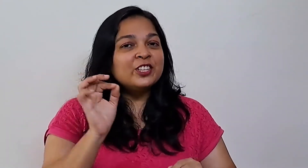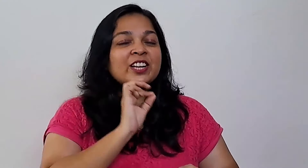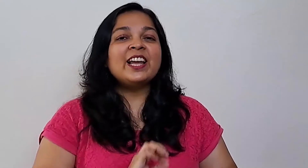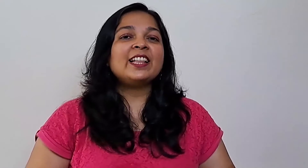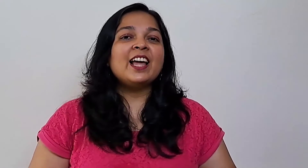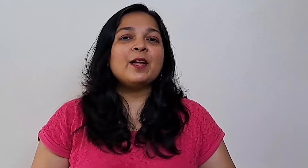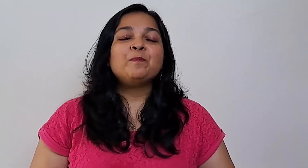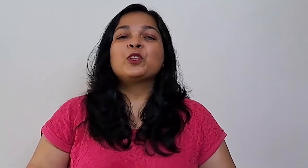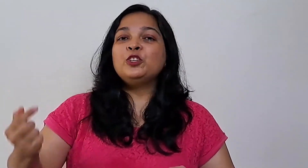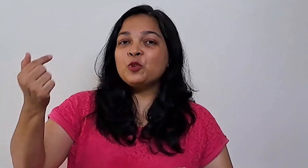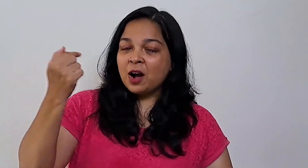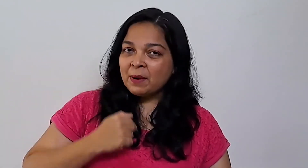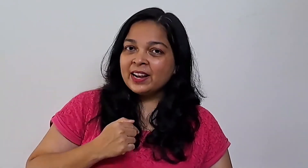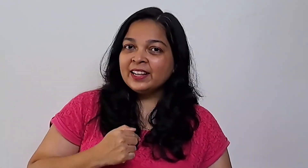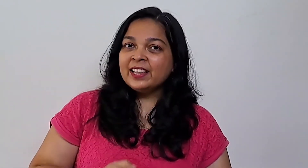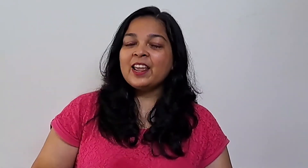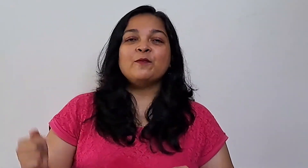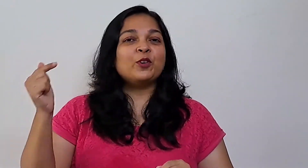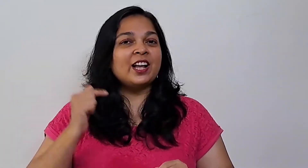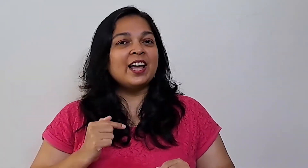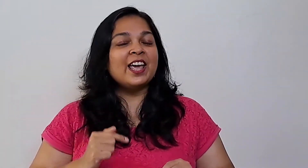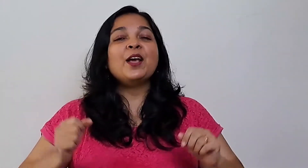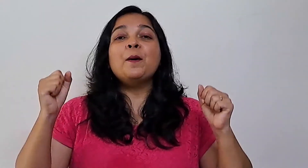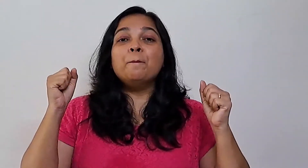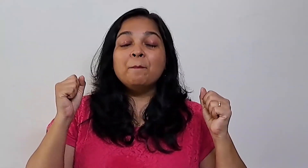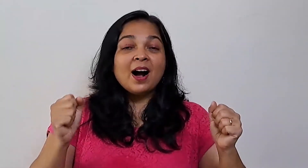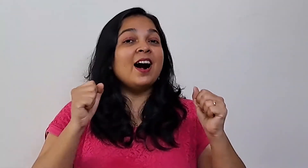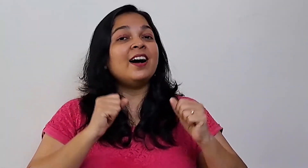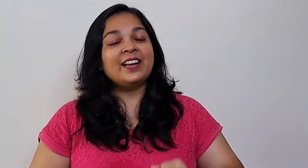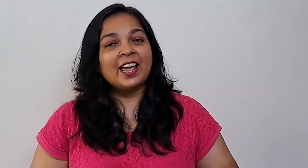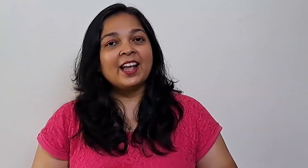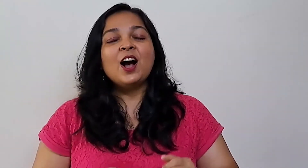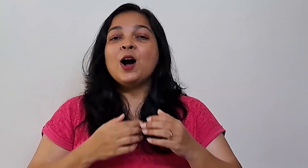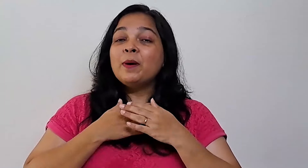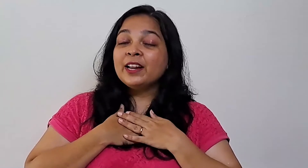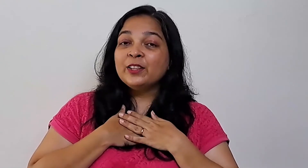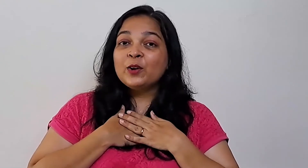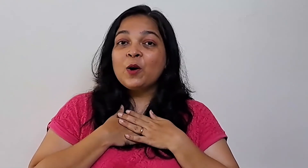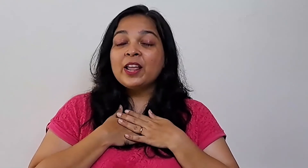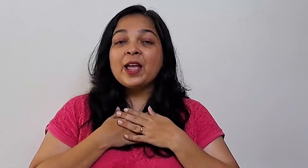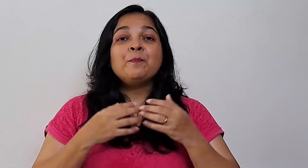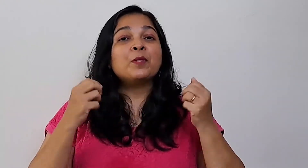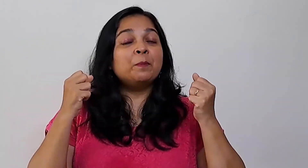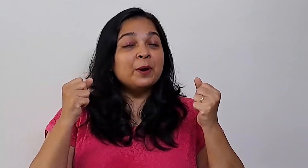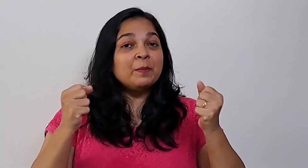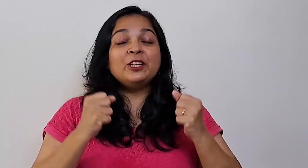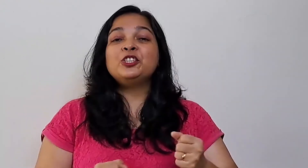क्योंकि वचन कहता है जो साडे अंदर आ वह की आ, वह महान आ। साडे अंदर कौन